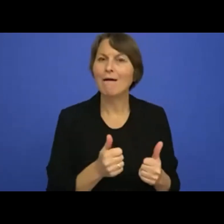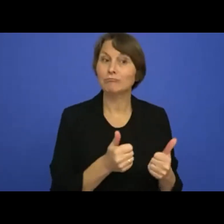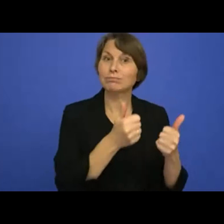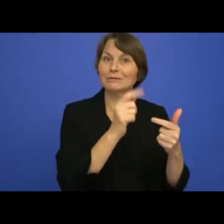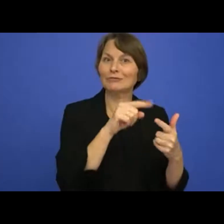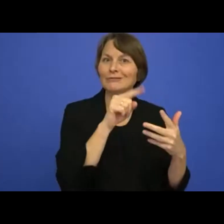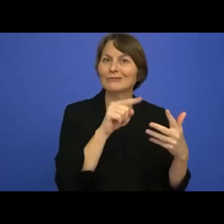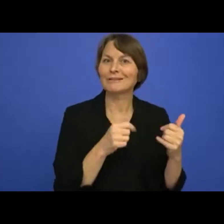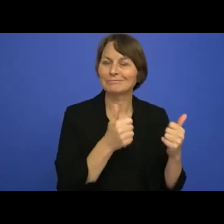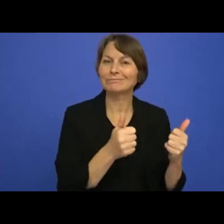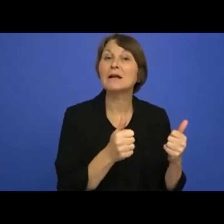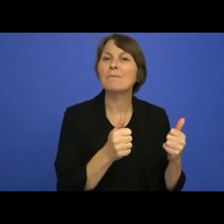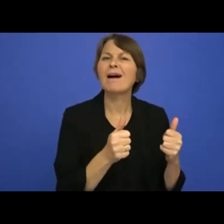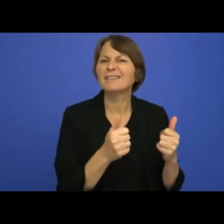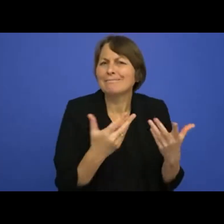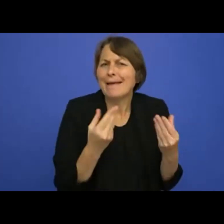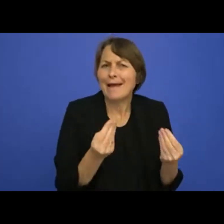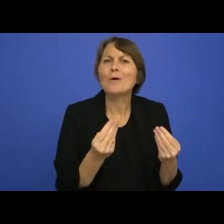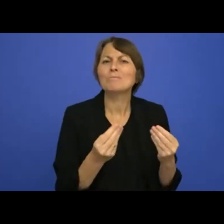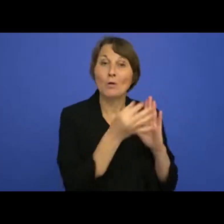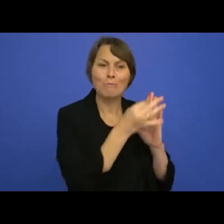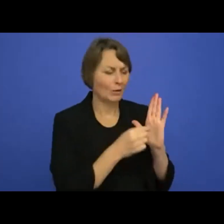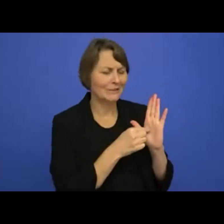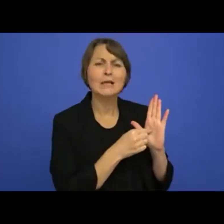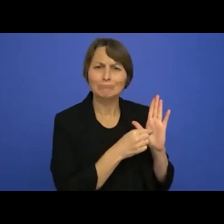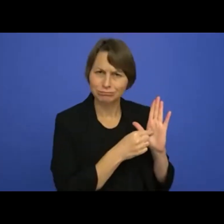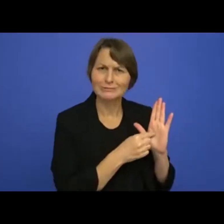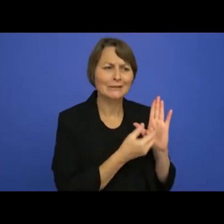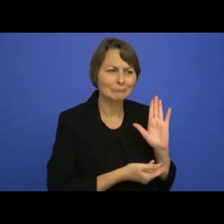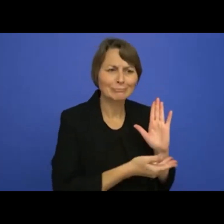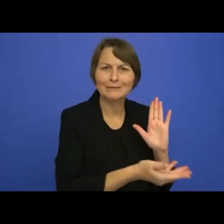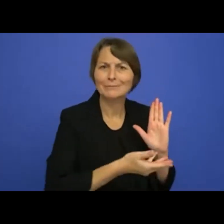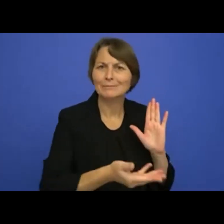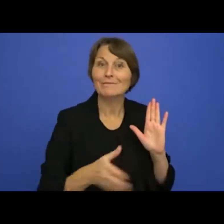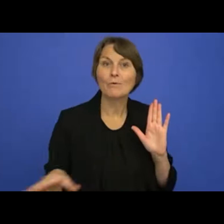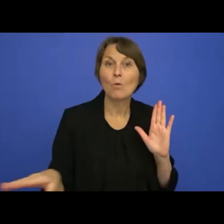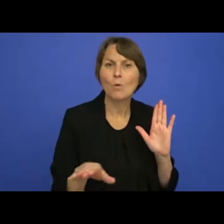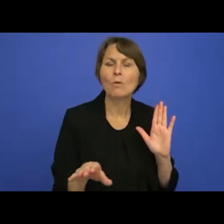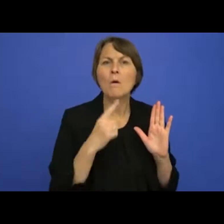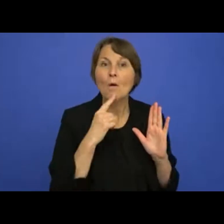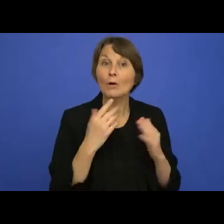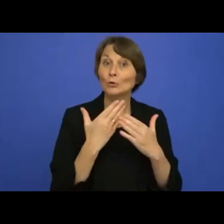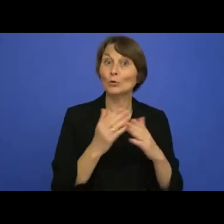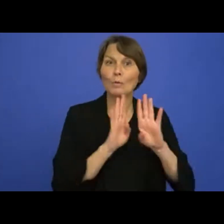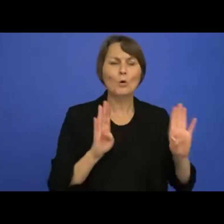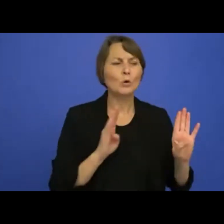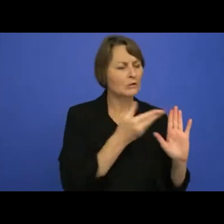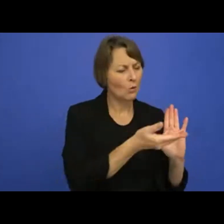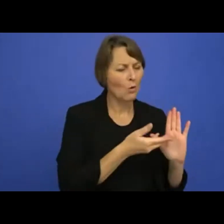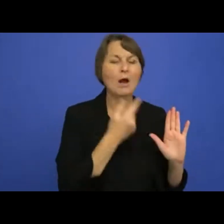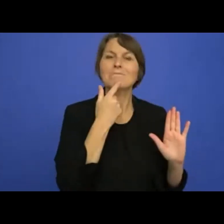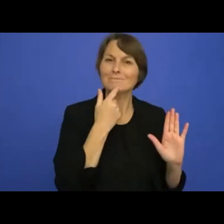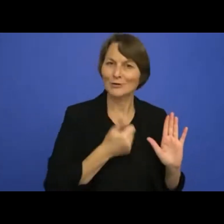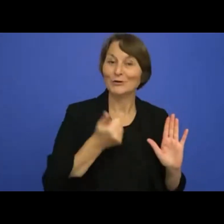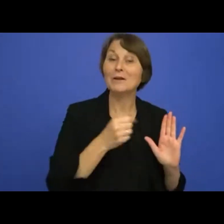Il faut adopter des méthodes tout à fait adaptées justement pour les enfants en fonction